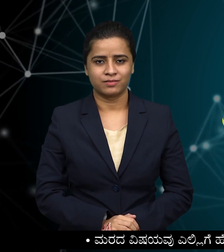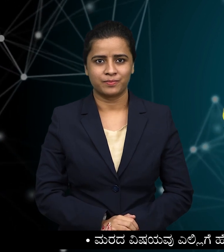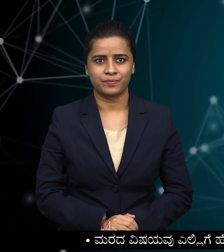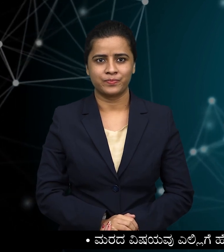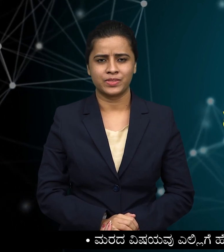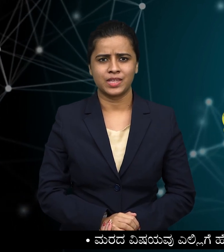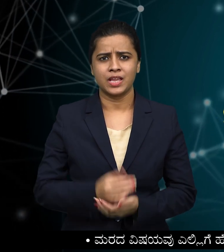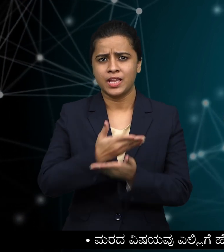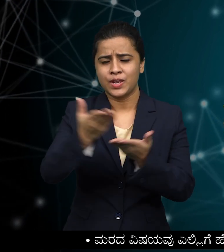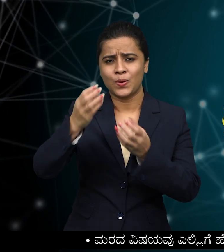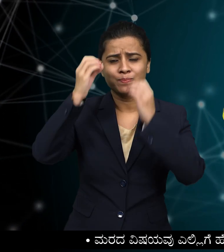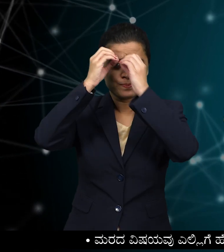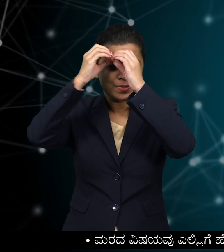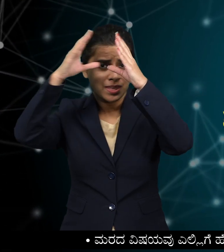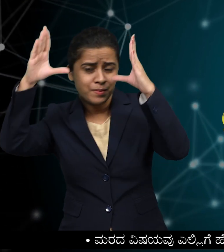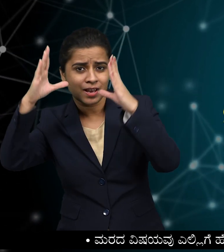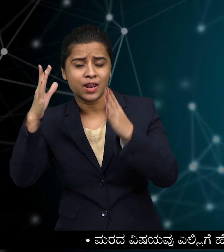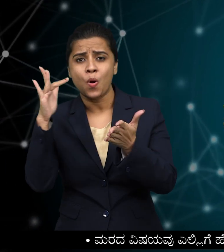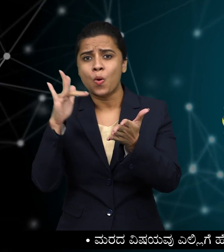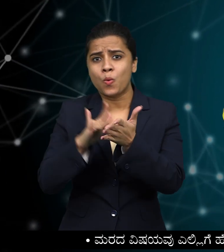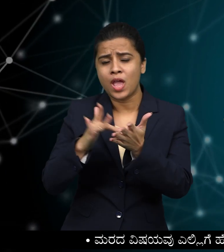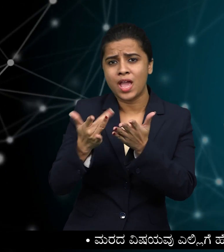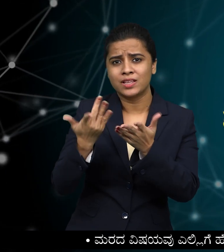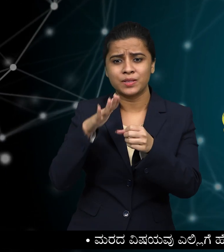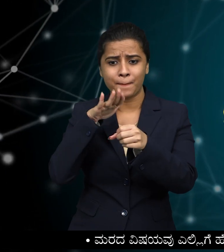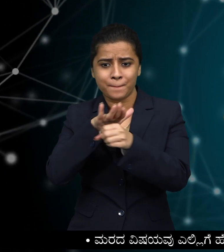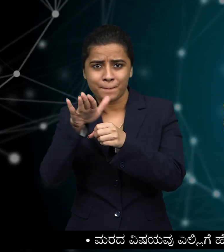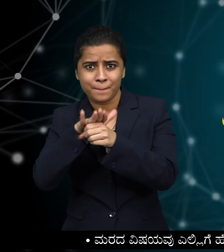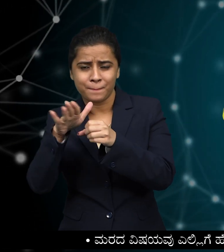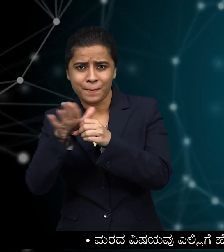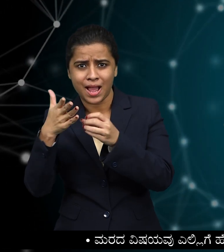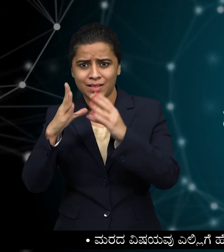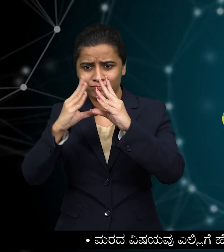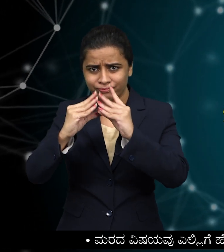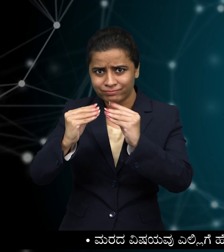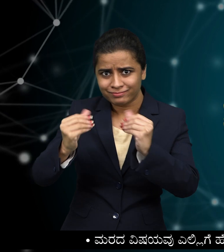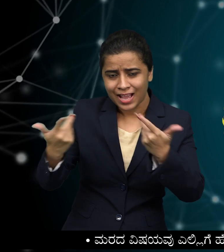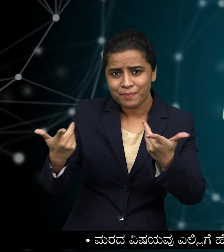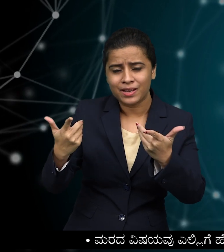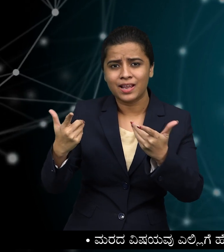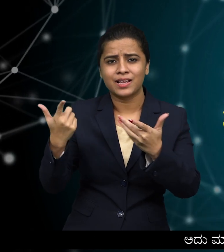ಮರದ ವಿಷಯವು ಎಲ್ಲಿಗೆ ಹೋಗುತ್ತದೆ ಎಂದು ನೀವು ಊಹಿಸಬಲ್ಲಿರಾ?